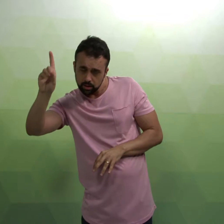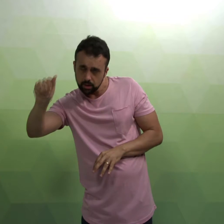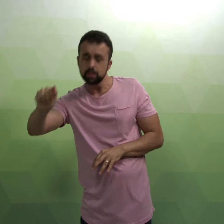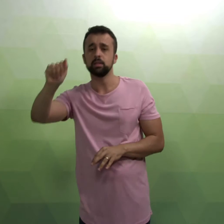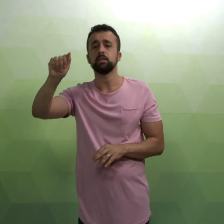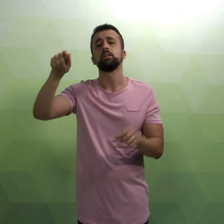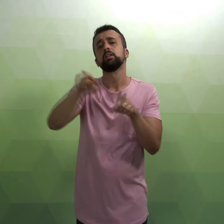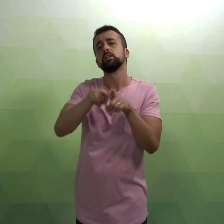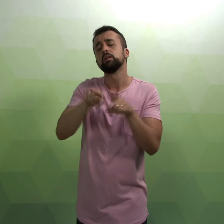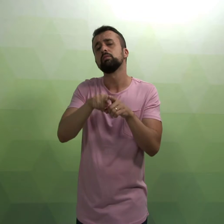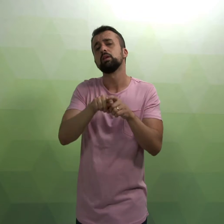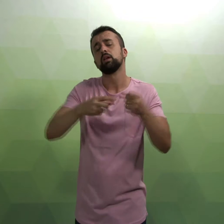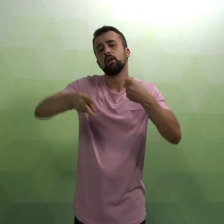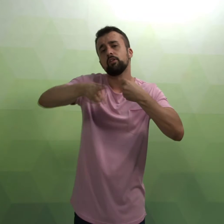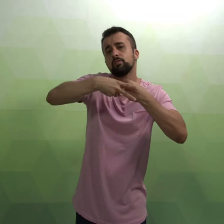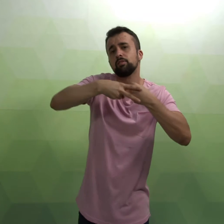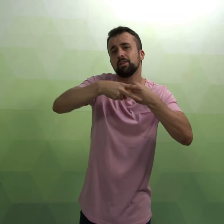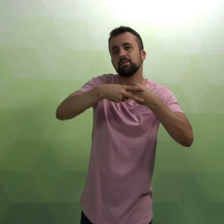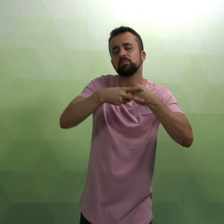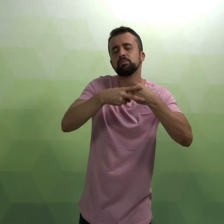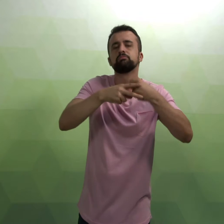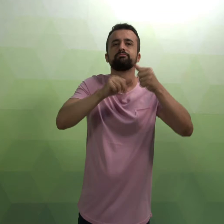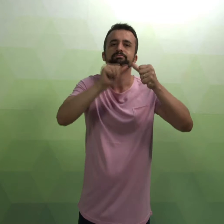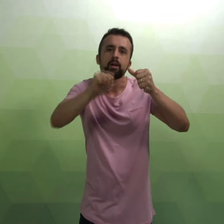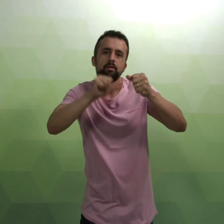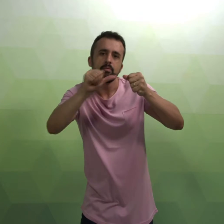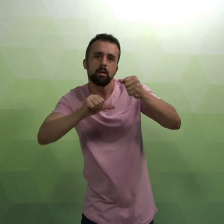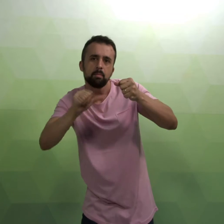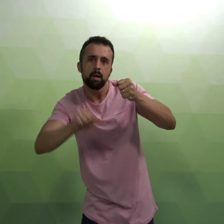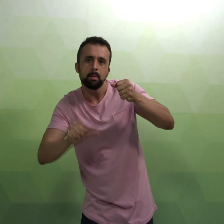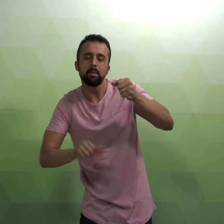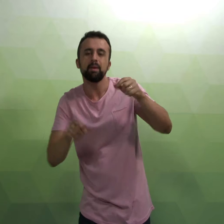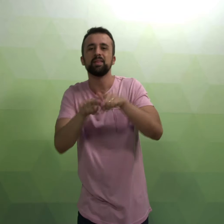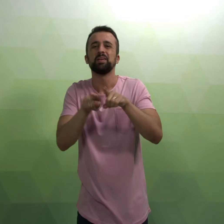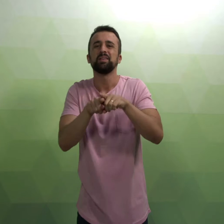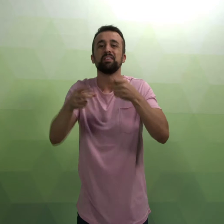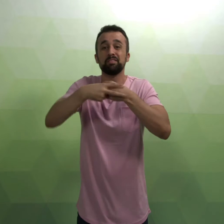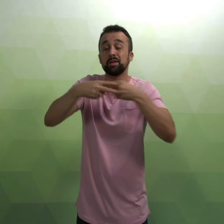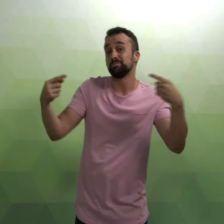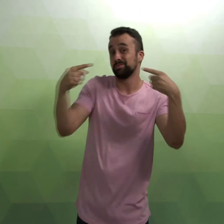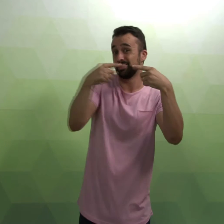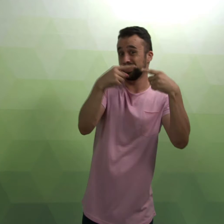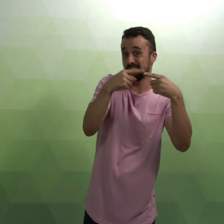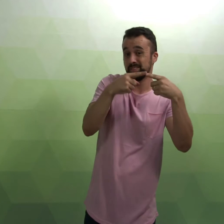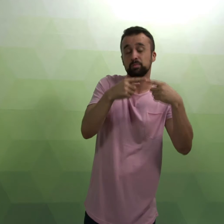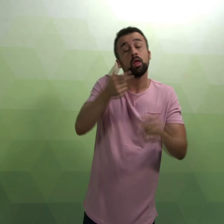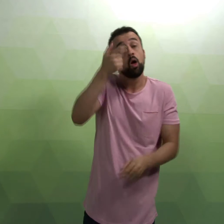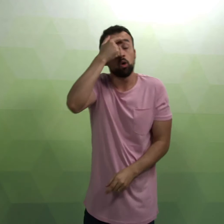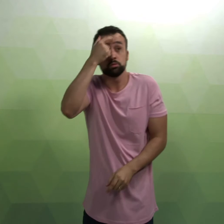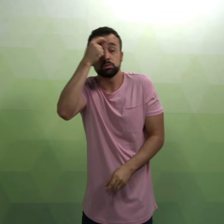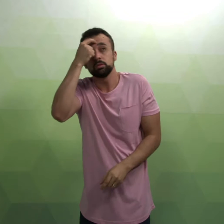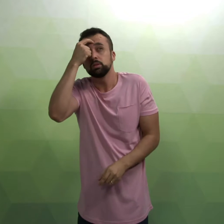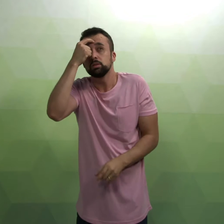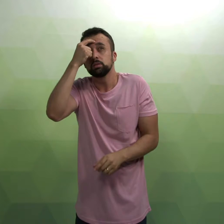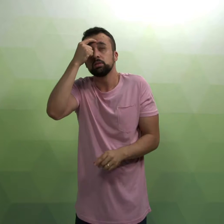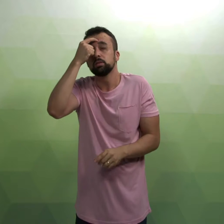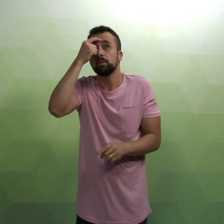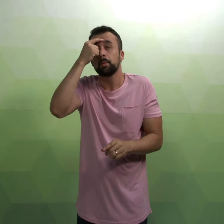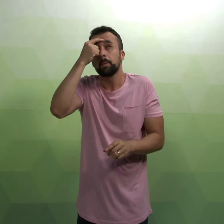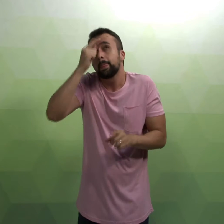verbos conjugados e de ligação corretos, maior consciência também sobre a ordem